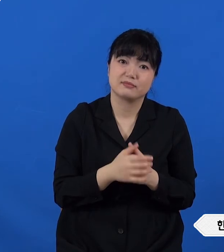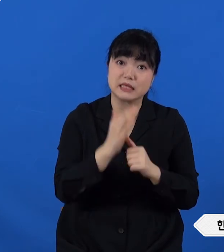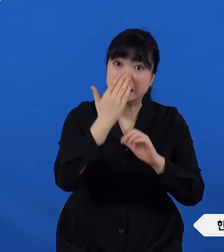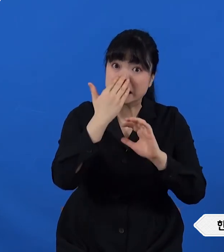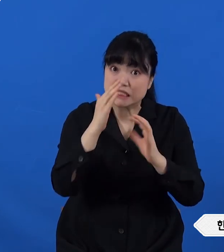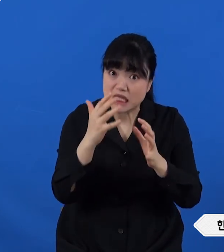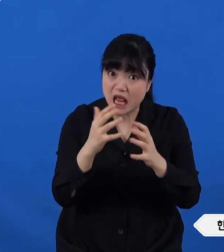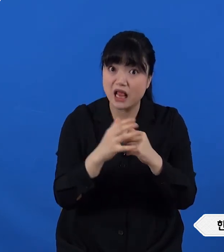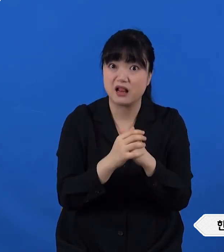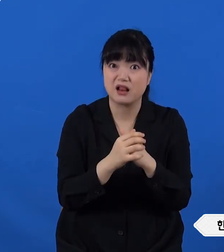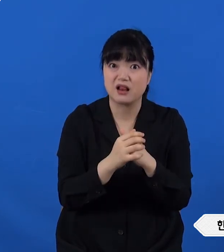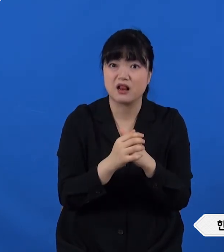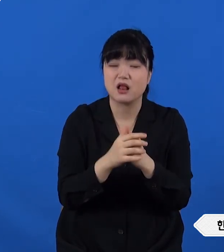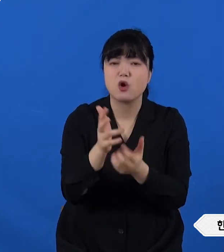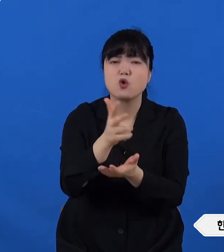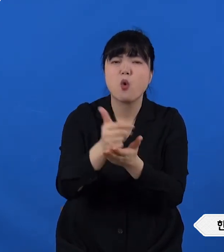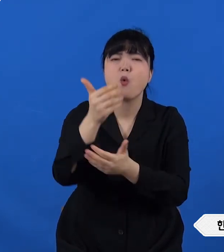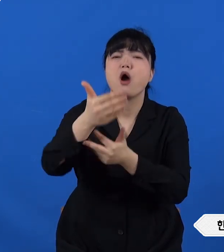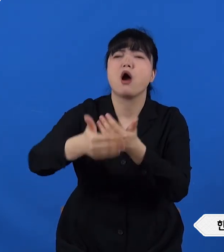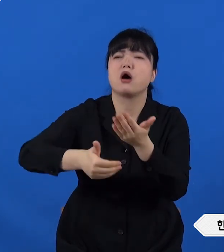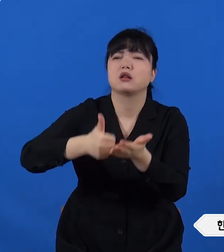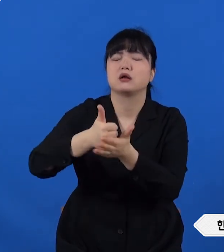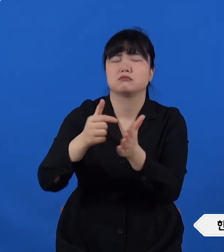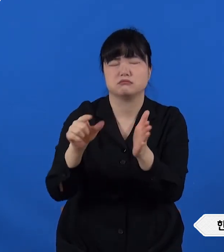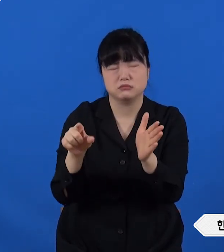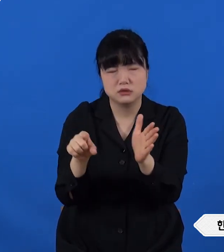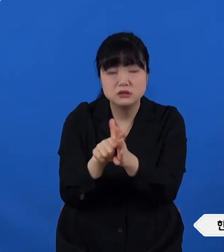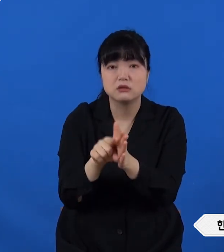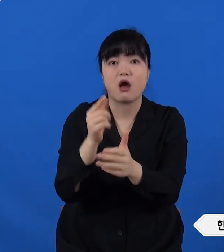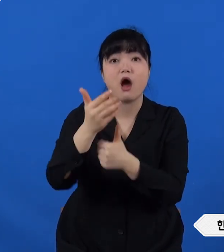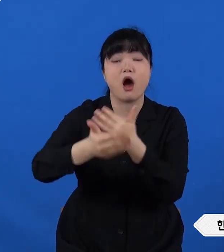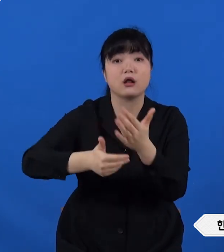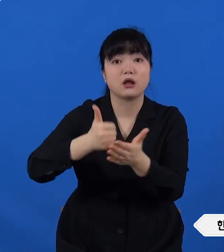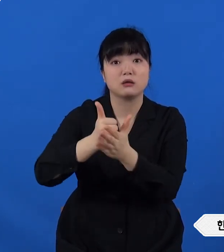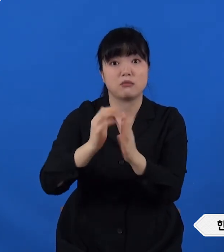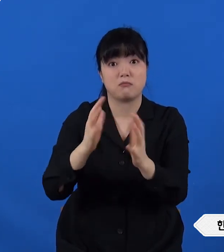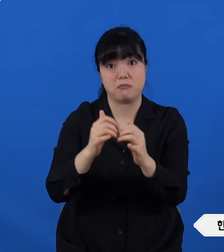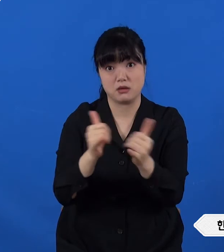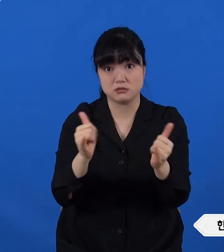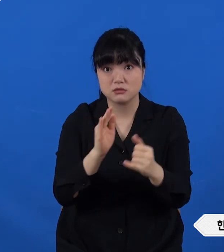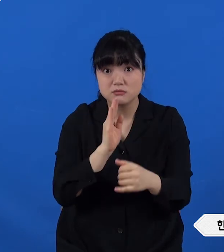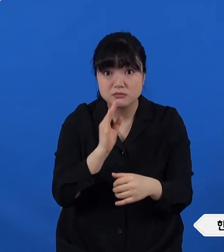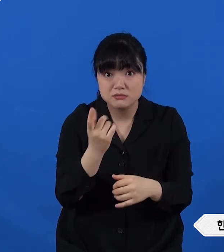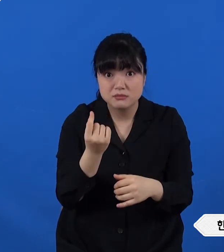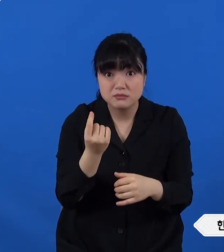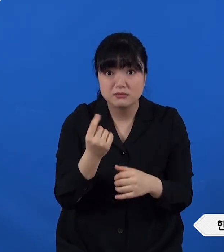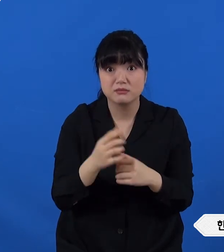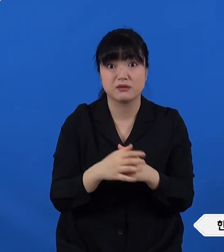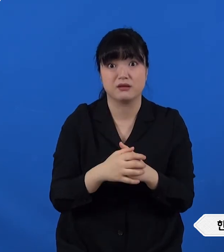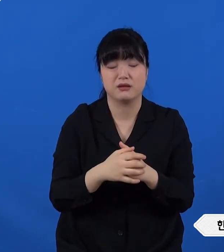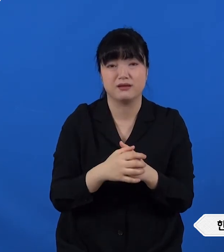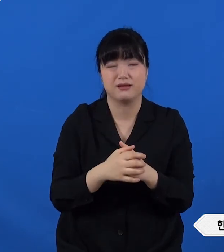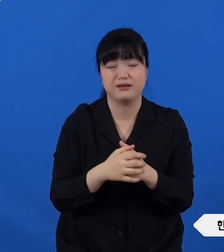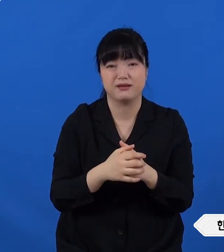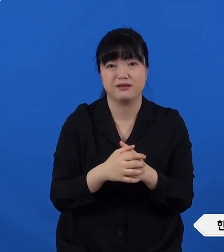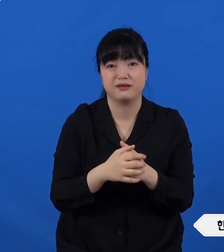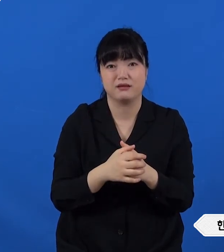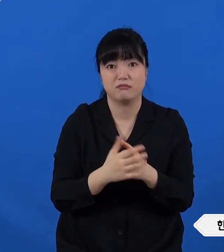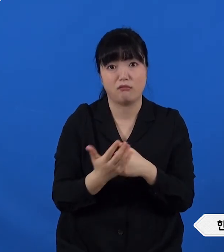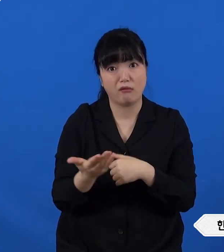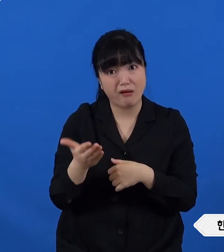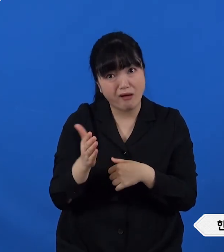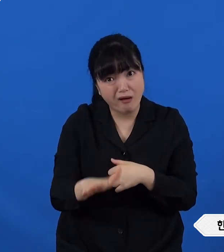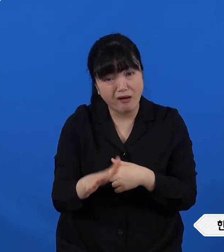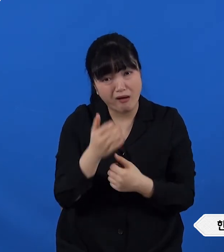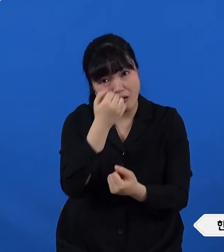이스라엘은 여호와 하나님을 믿는 하나님의 백성들이고 신앙인들 아닙니까?